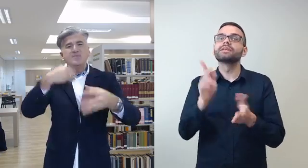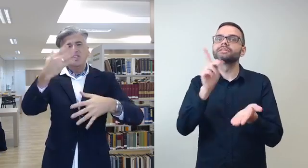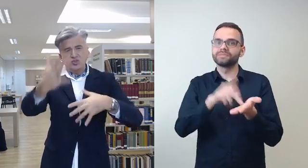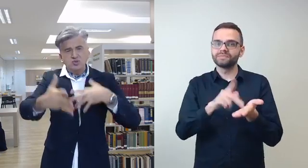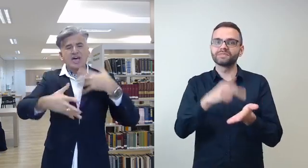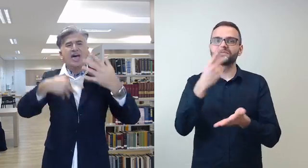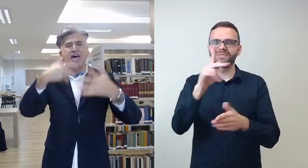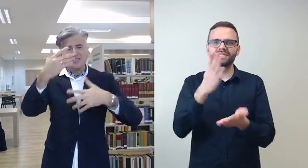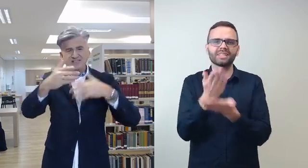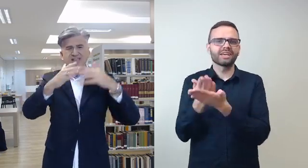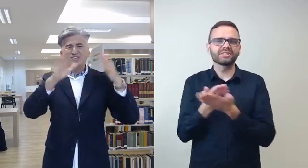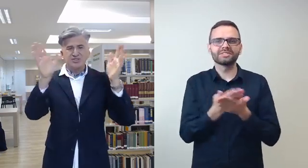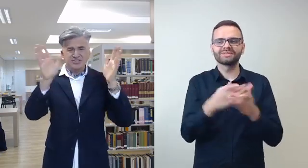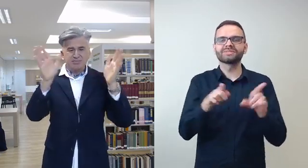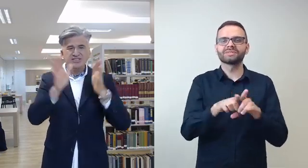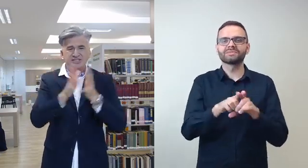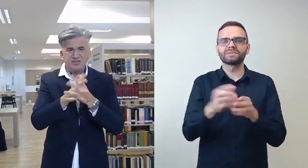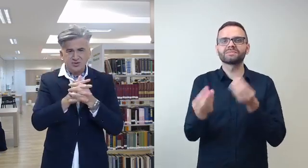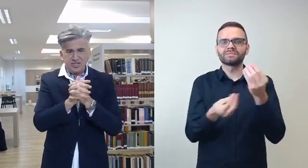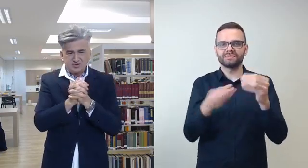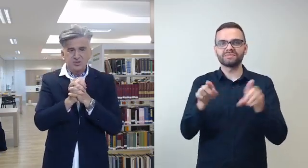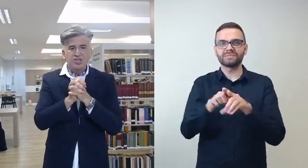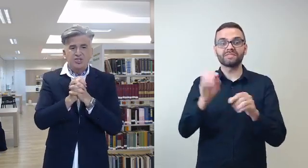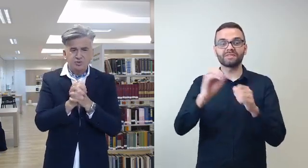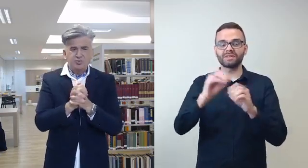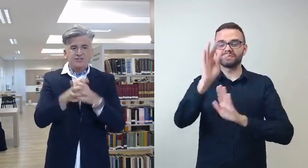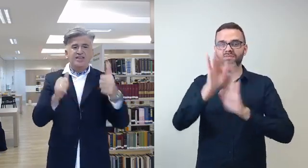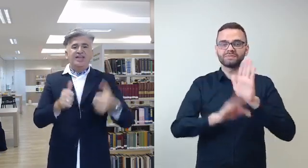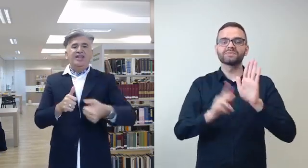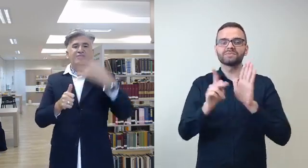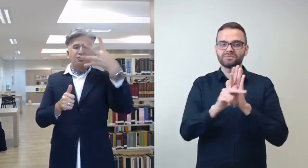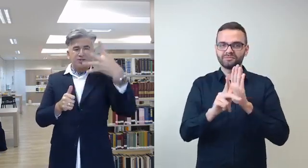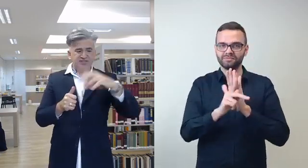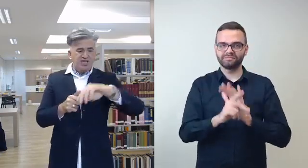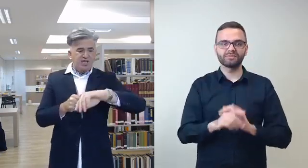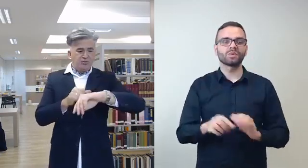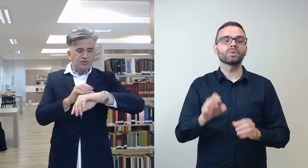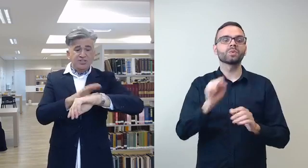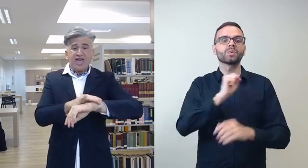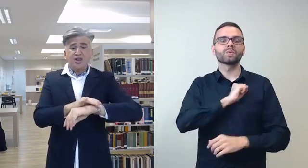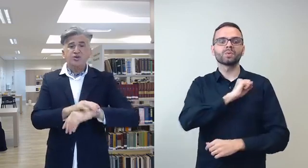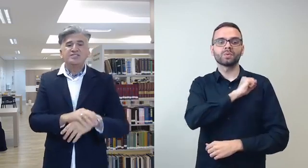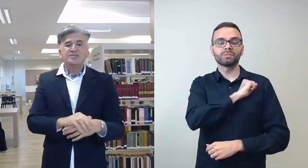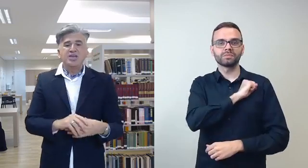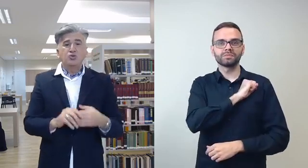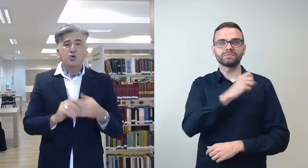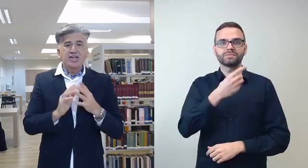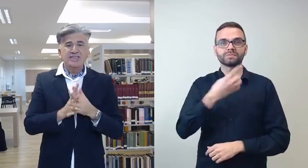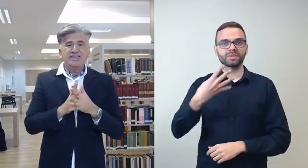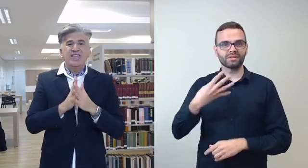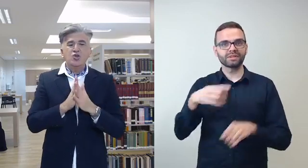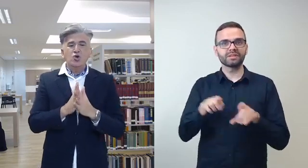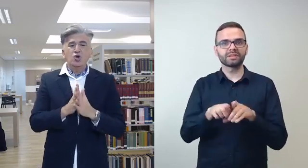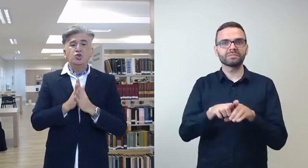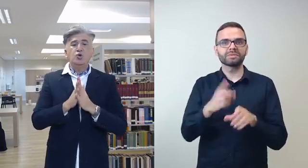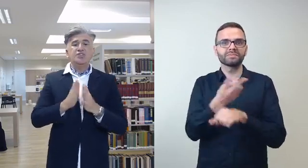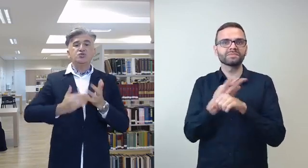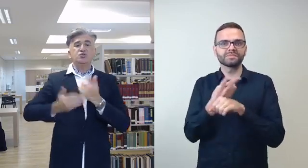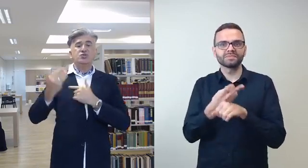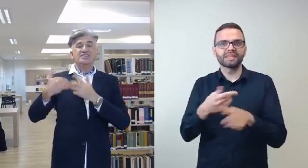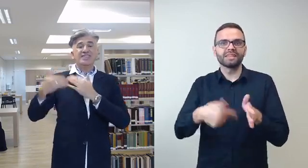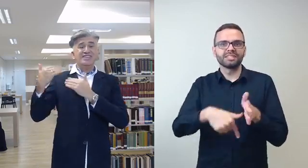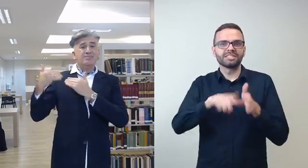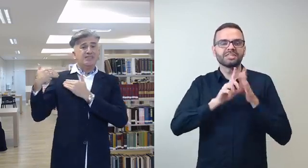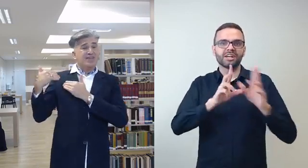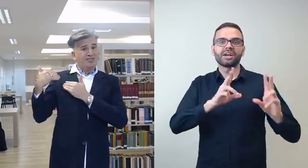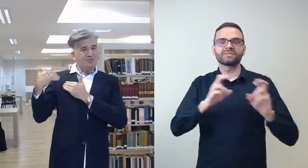vai estudar essas relações estabelecidas no texto depois. 14, buscar conhecimento anterior do assunto